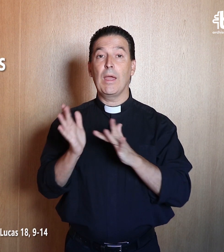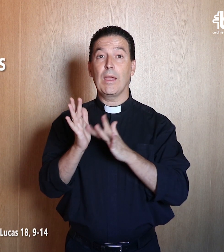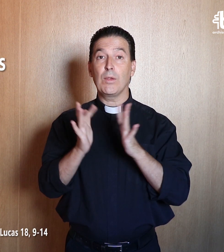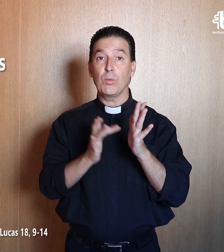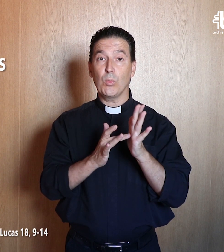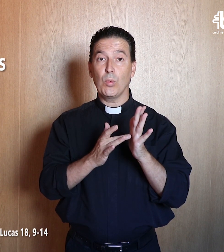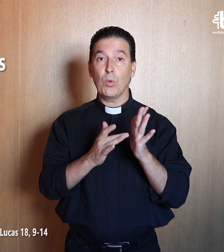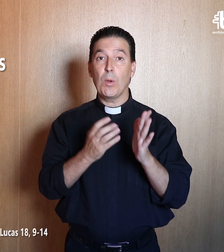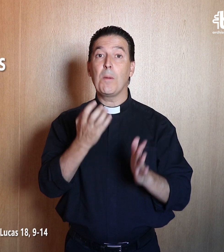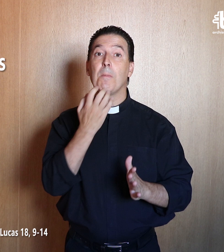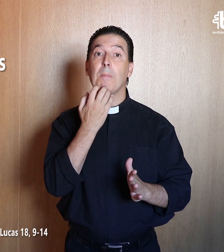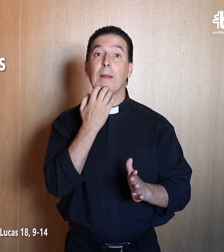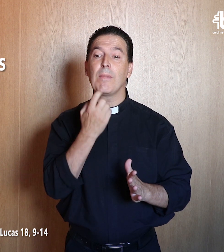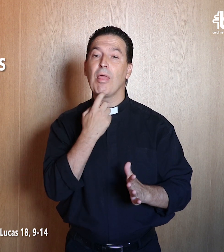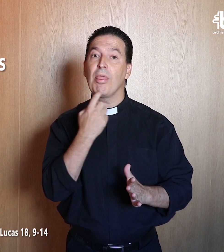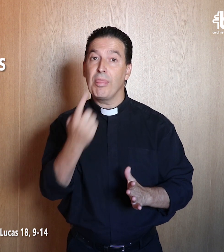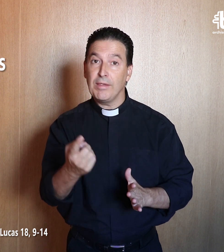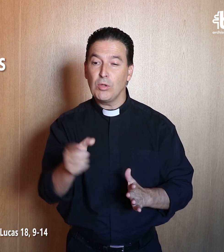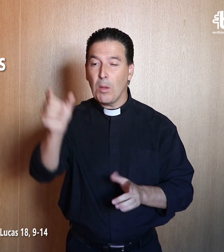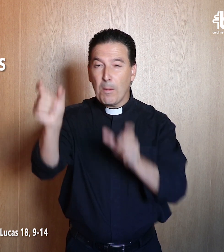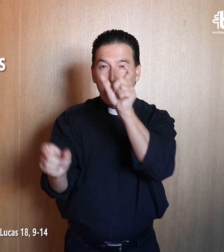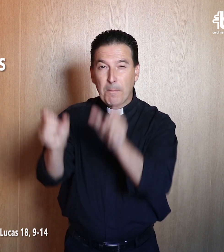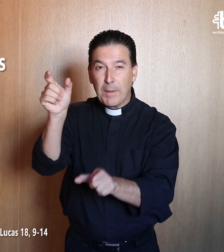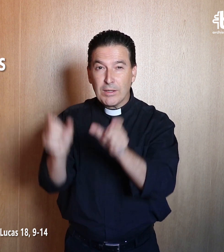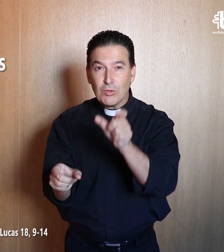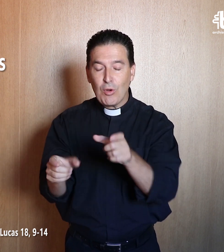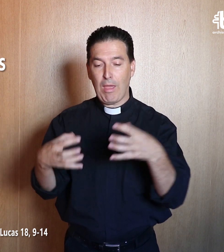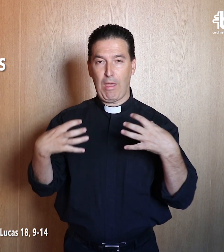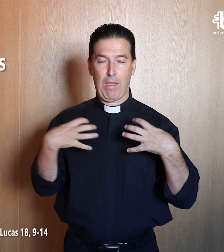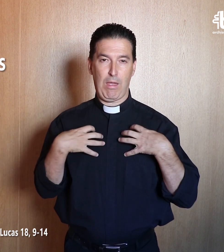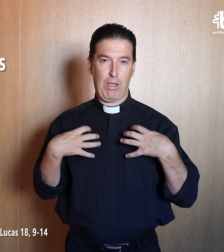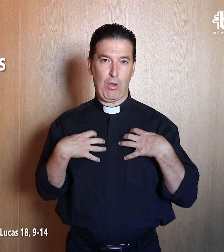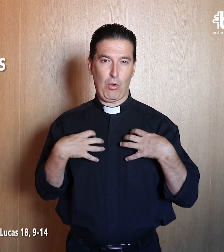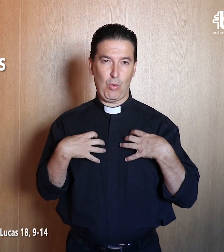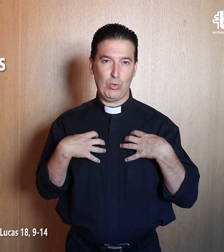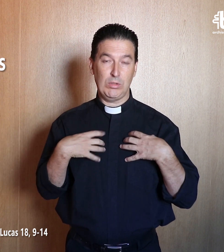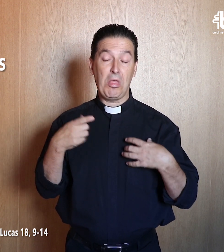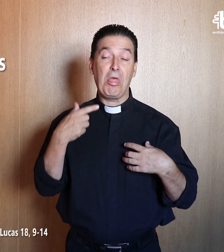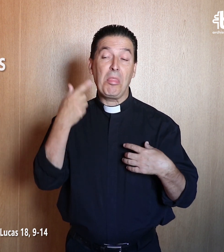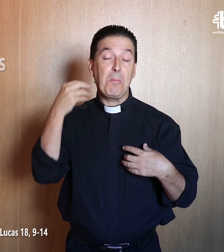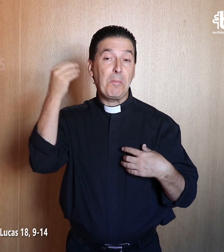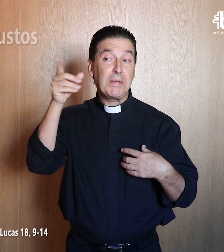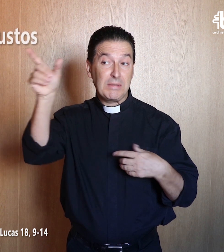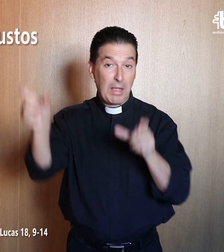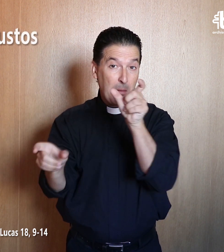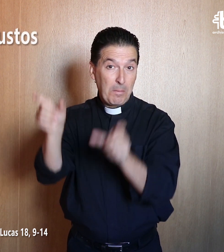esta parábola a algunos que confiaban en sí mismos por